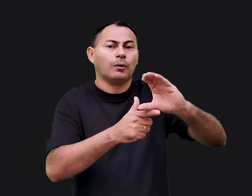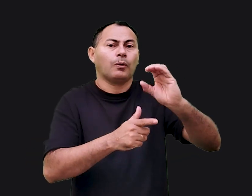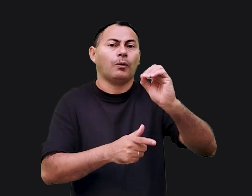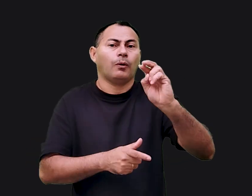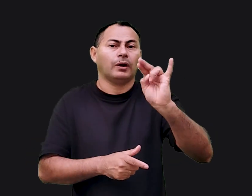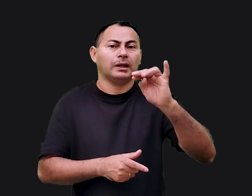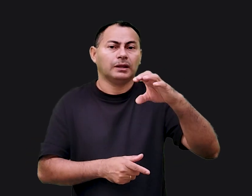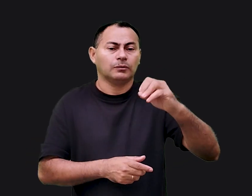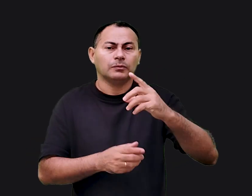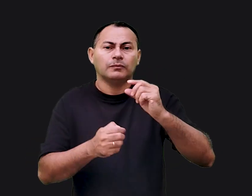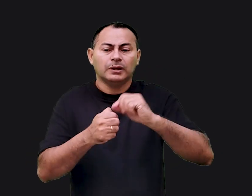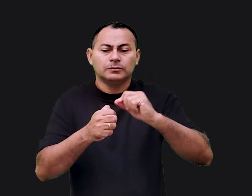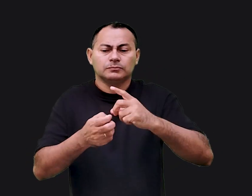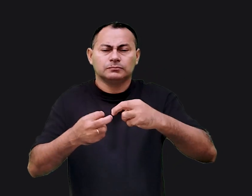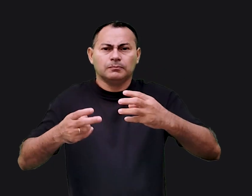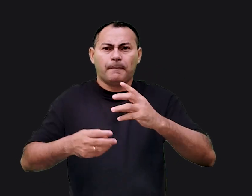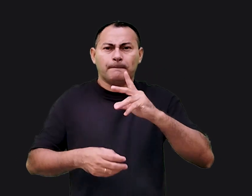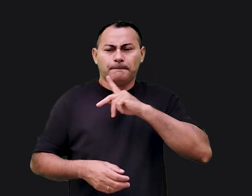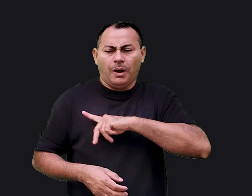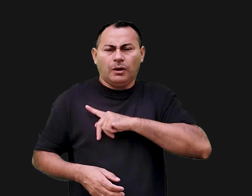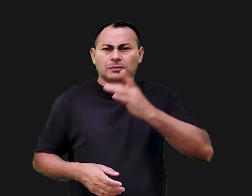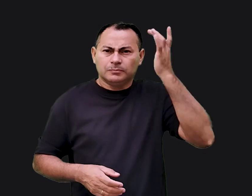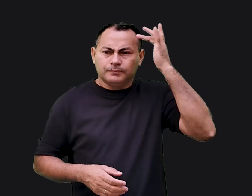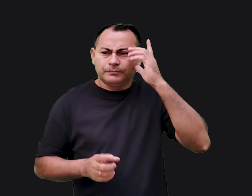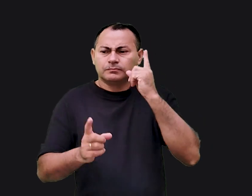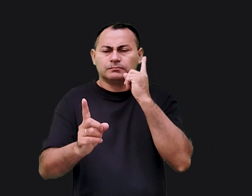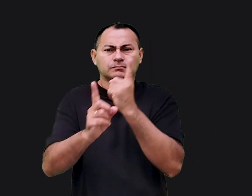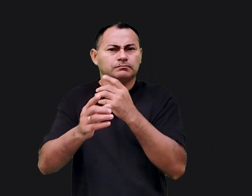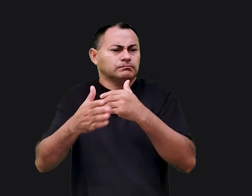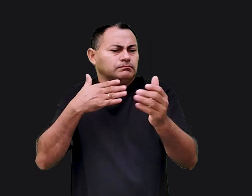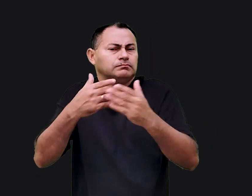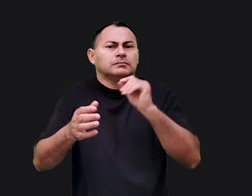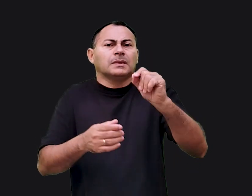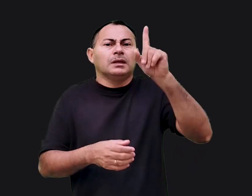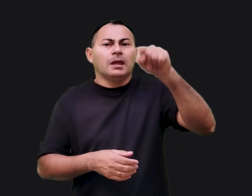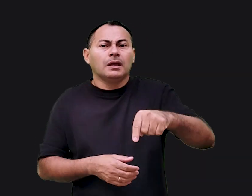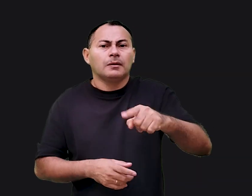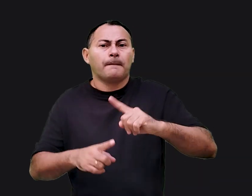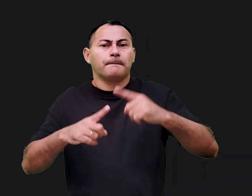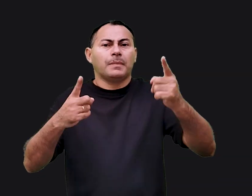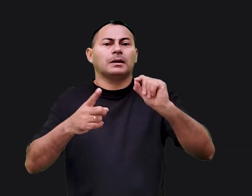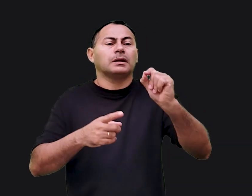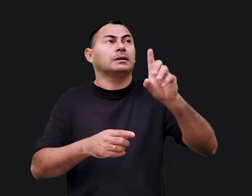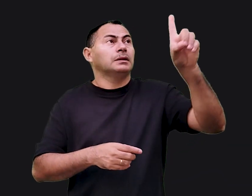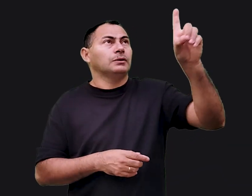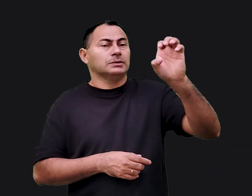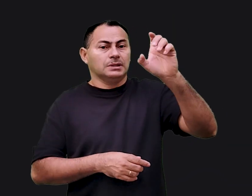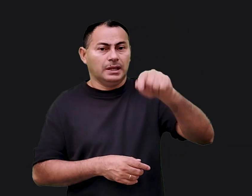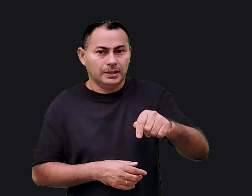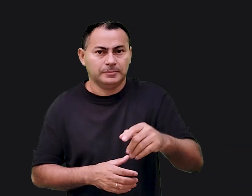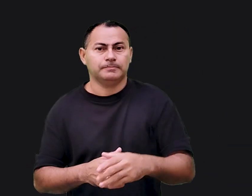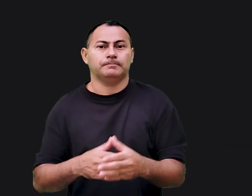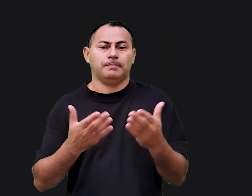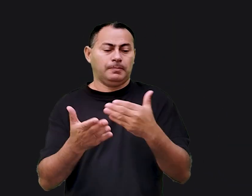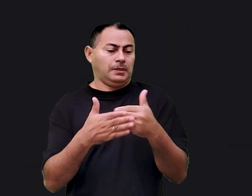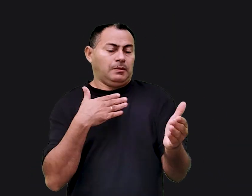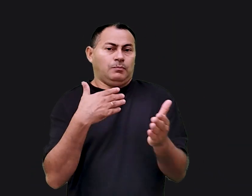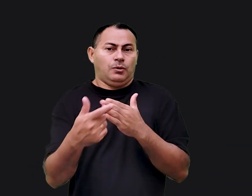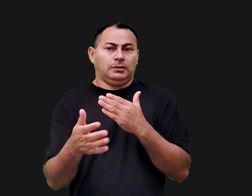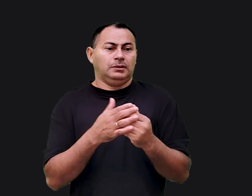o fez amadurecer ele descobriu que não importava quem ele era mas quem Deus era não ava